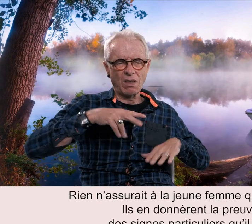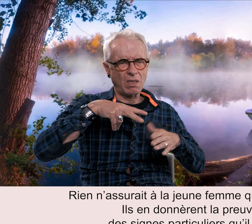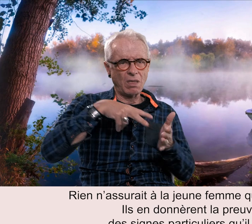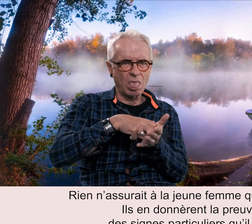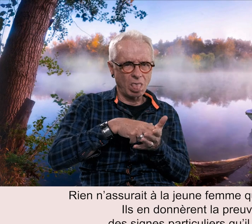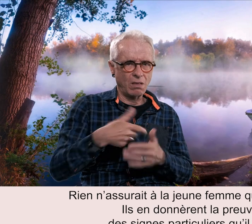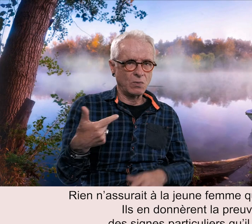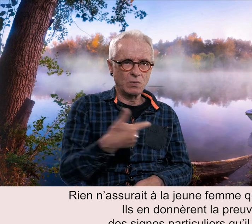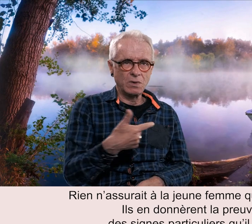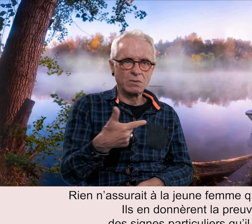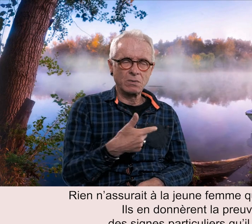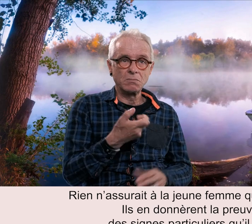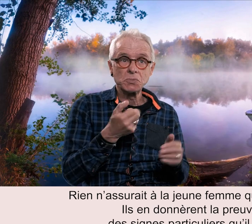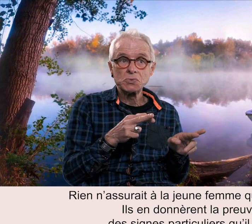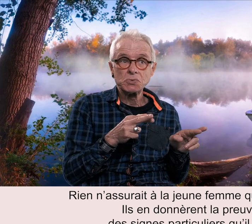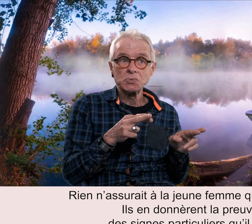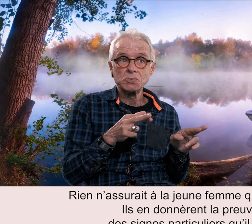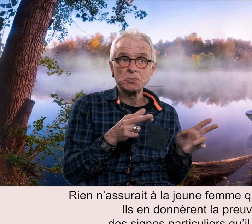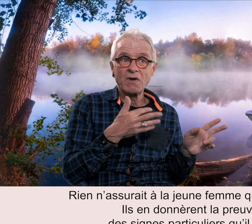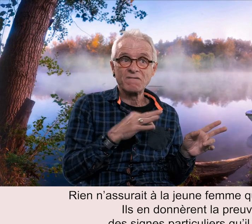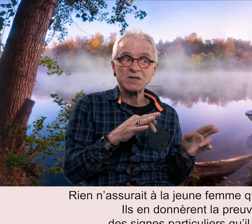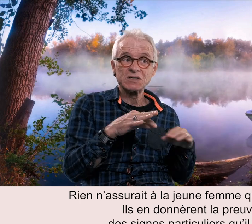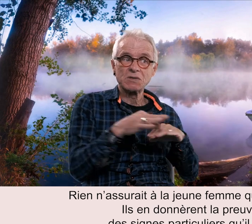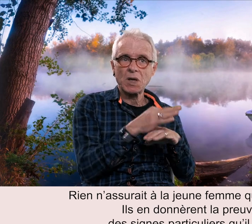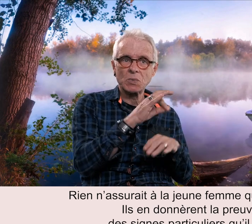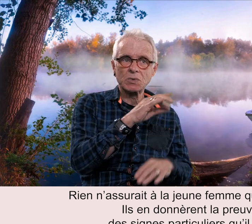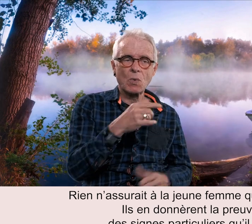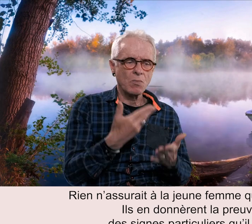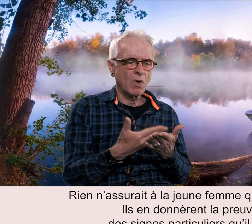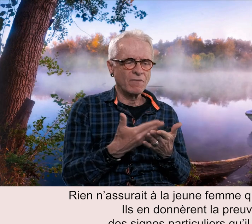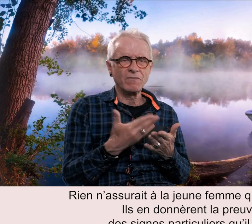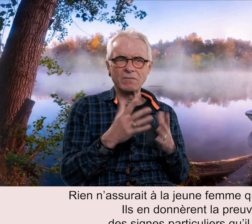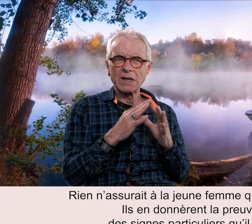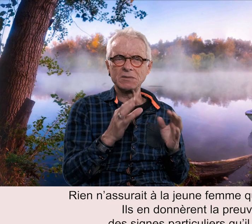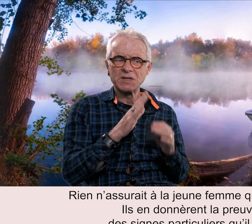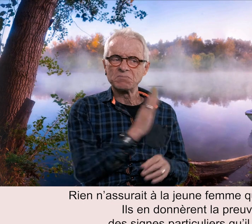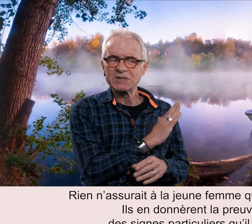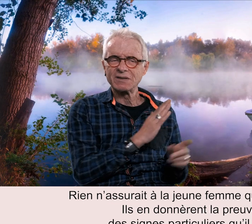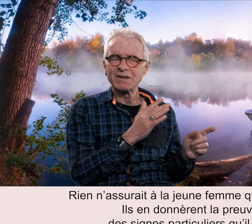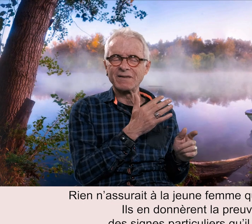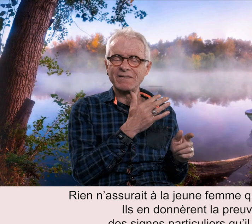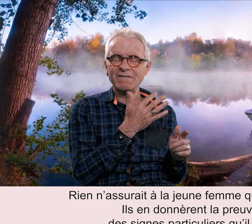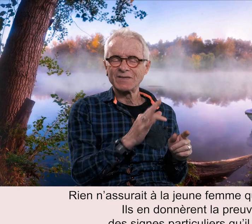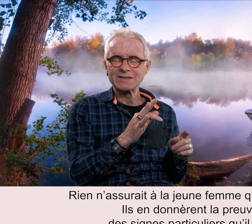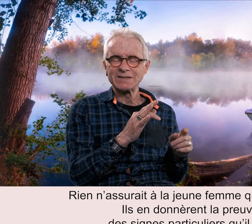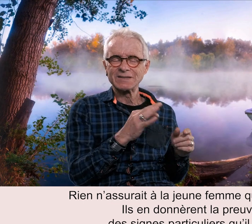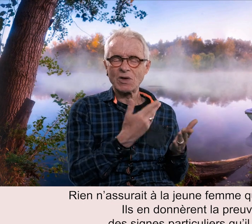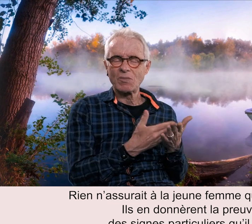Rien n'assurait à la jeune femme que son époux fût leur fils. Ils en donnèrent la preuve en décrivant des signes particuliers qu'il avait sur la peau.